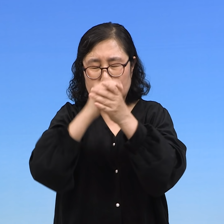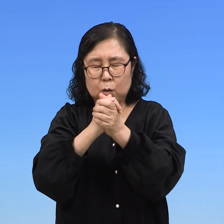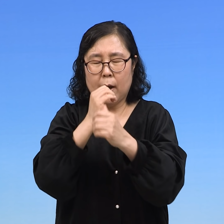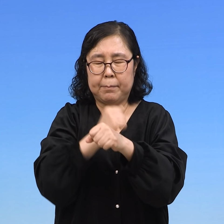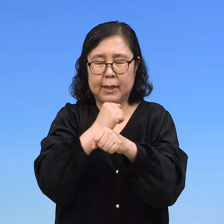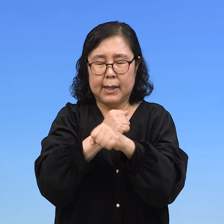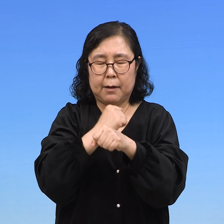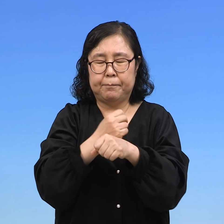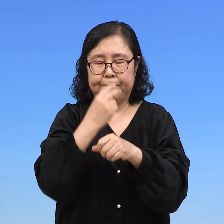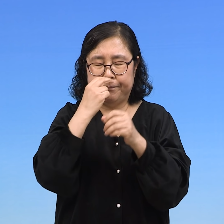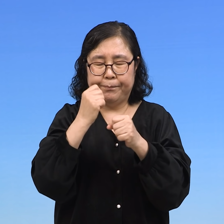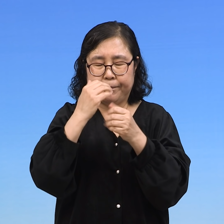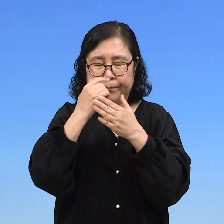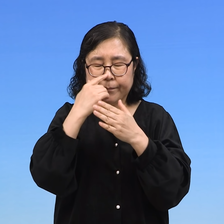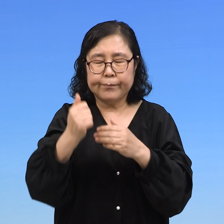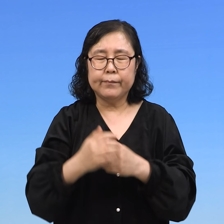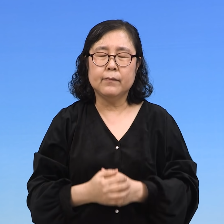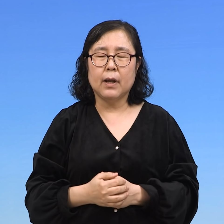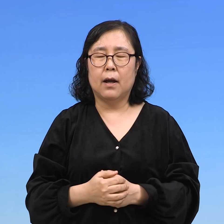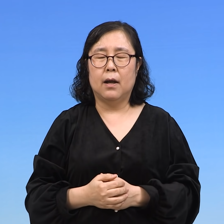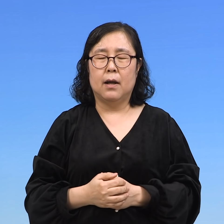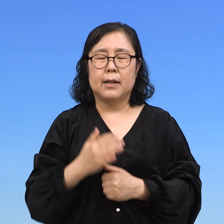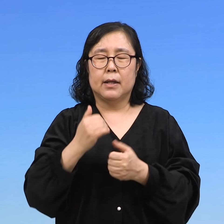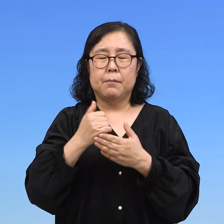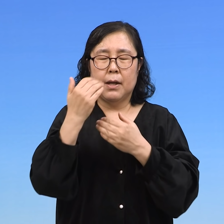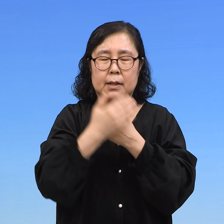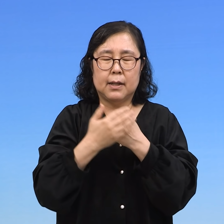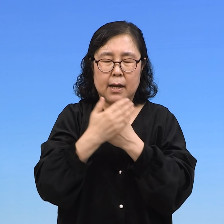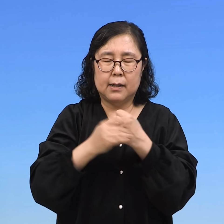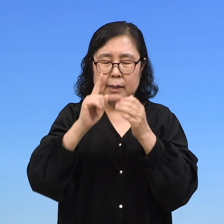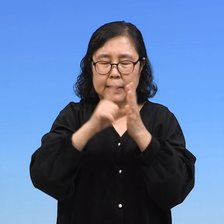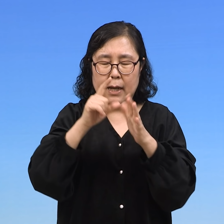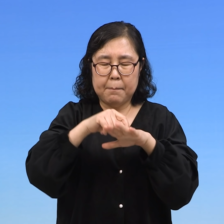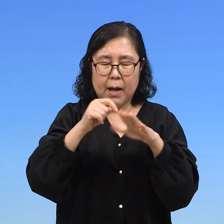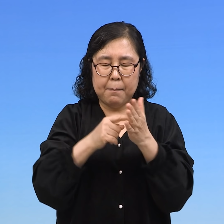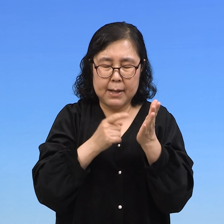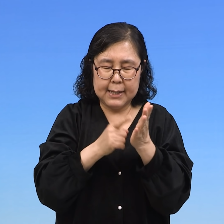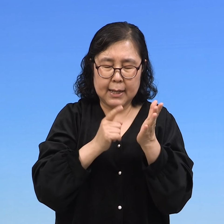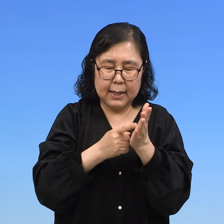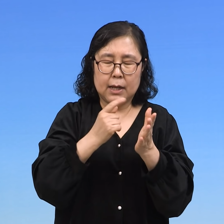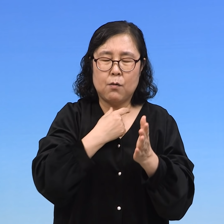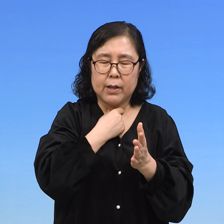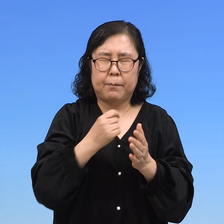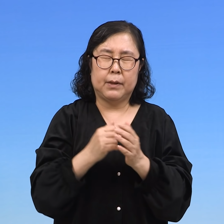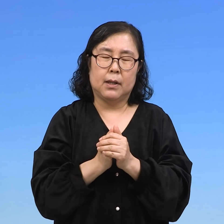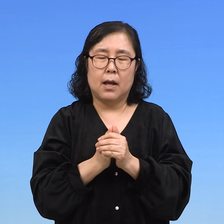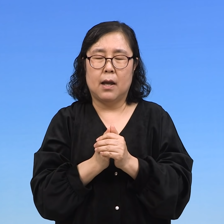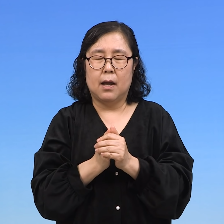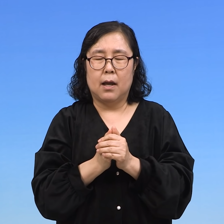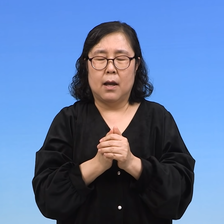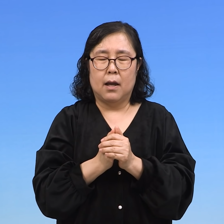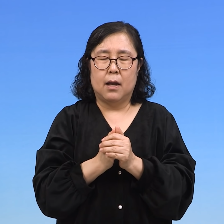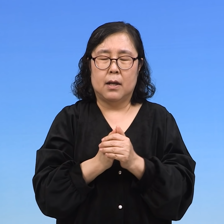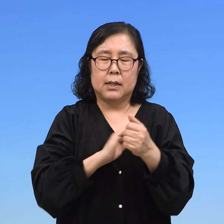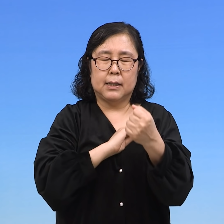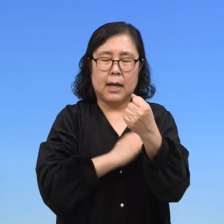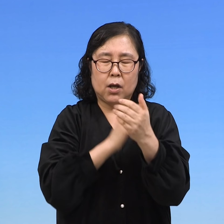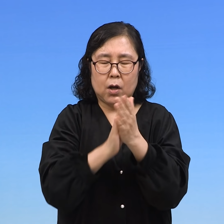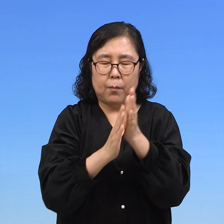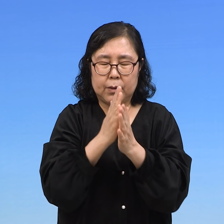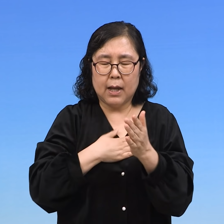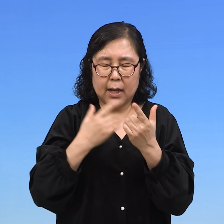기도하시겠습니다 살아계신 하나님 아버지 하나님의 은혜를 이 시간 마음에 새기며 나가기를 원합니다 아버지 자격